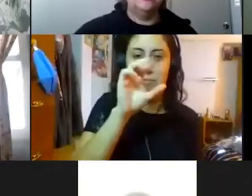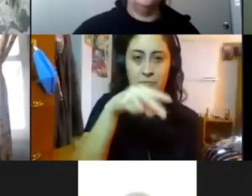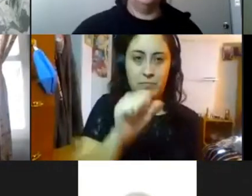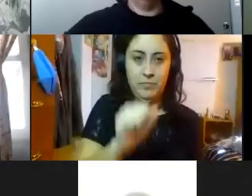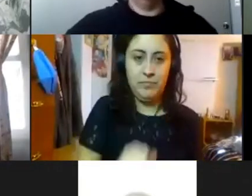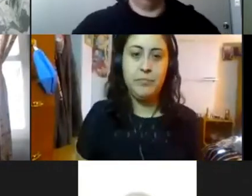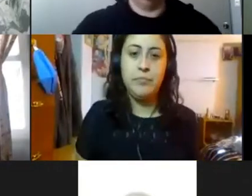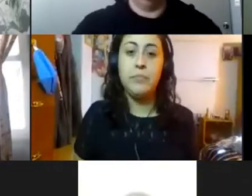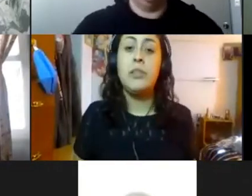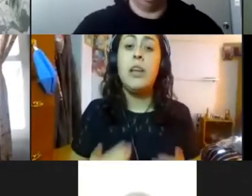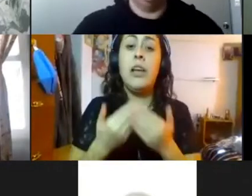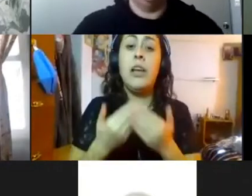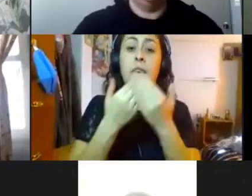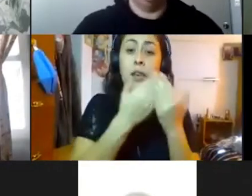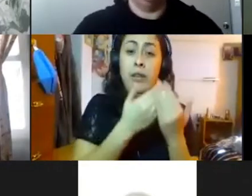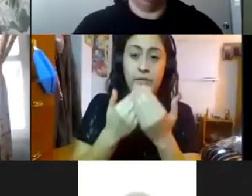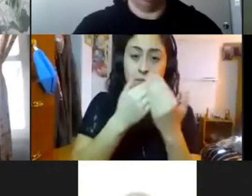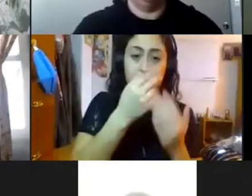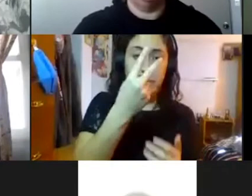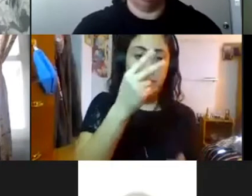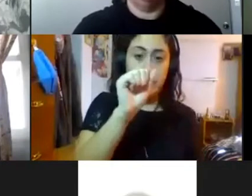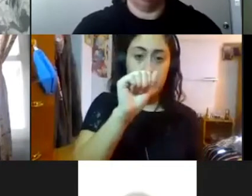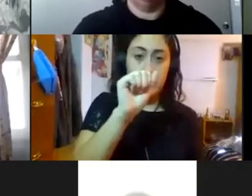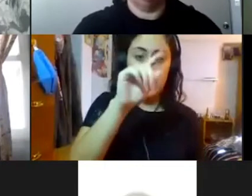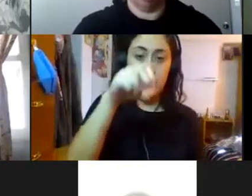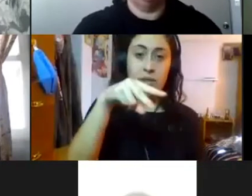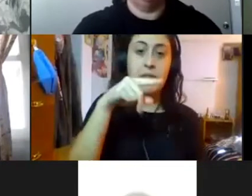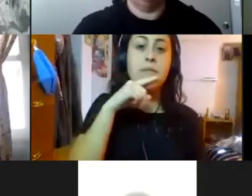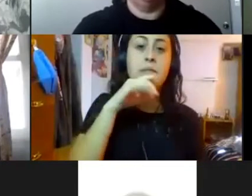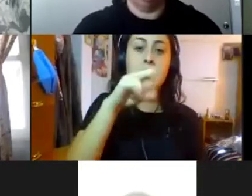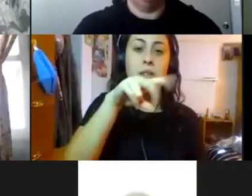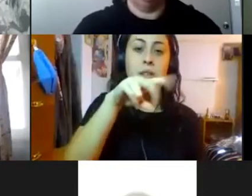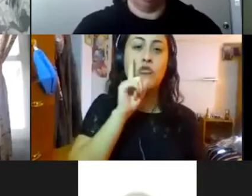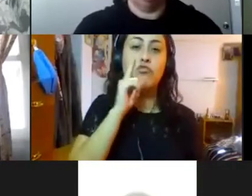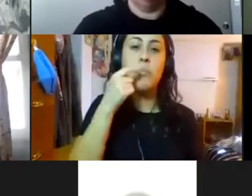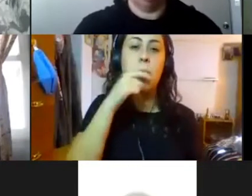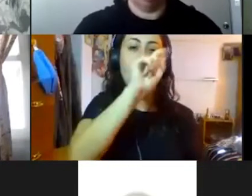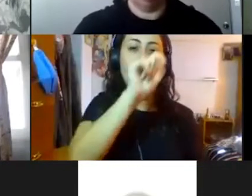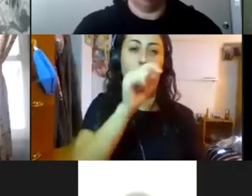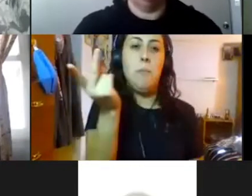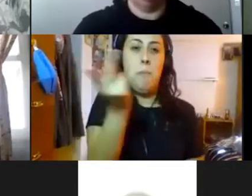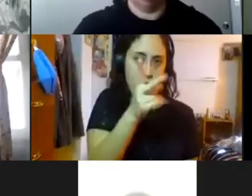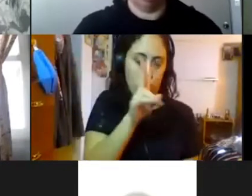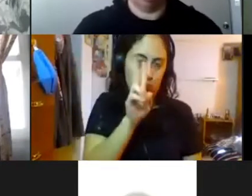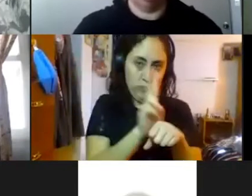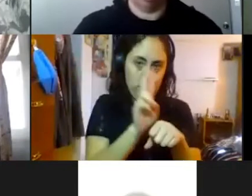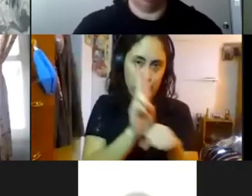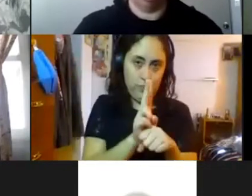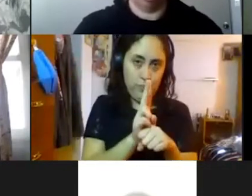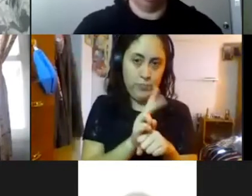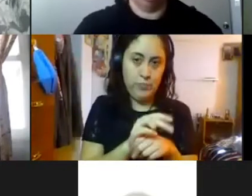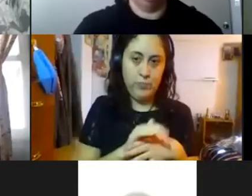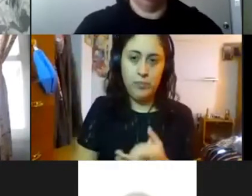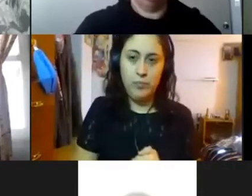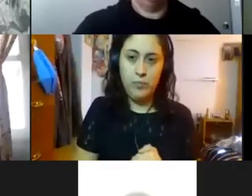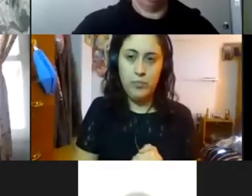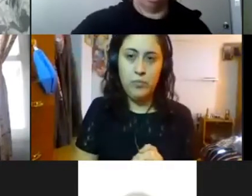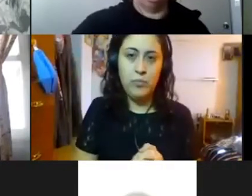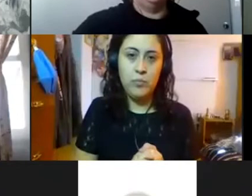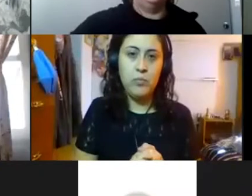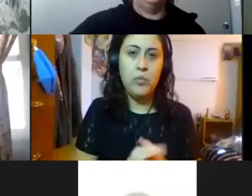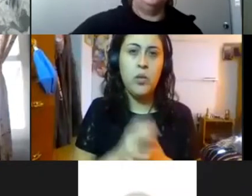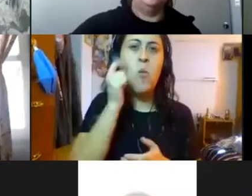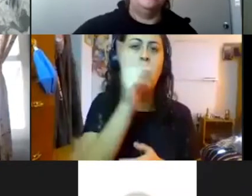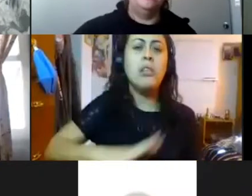Valentina Álvarez tiene una pregunta para ambos invitados. Dice, ¿cuál es la situación más compleja que